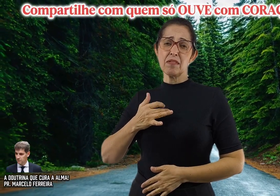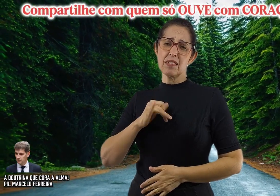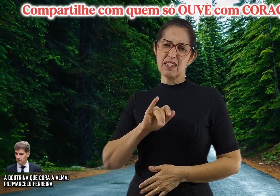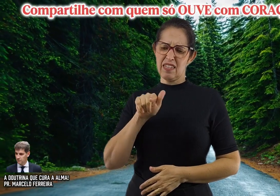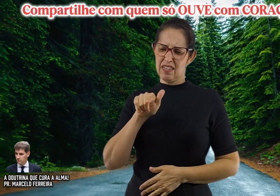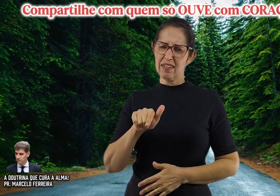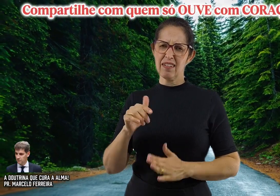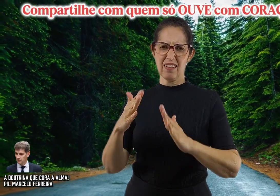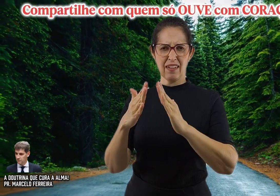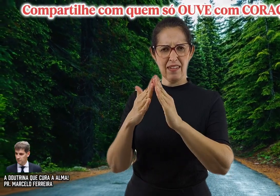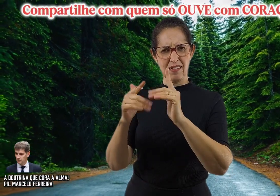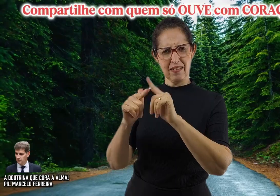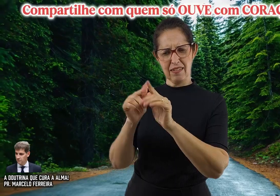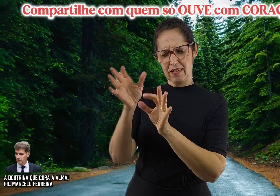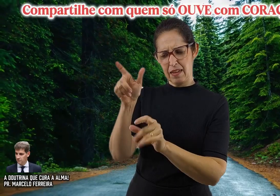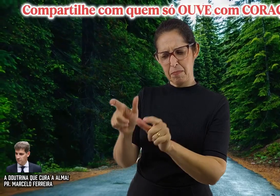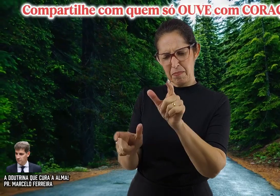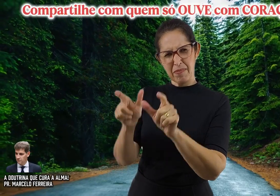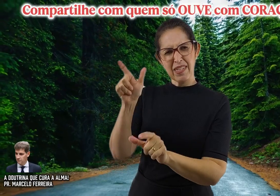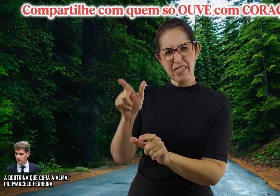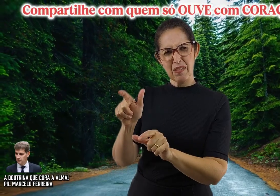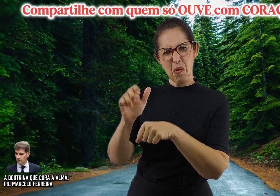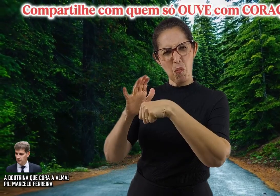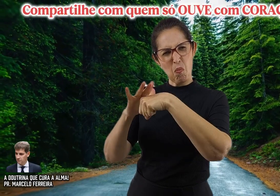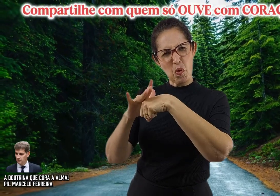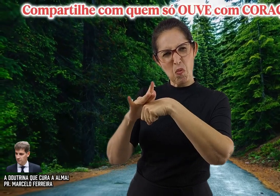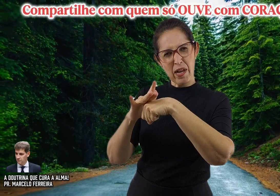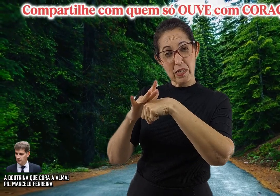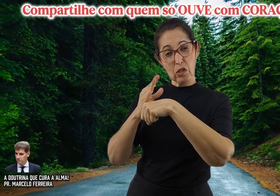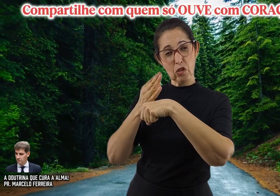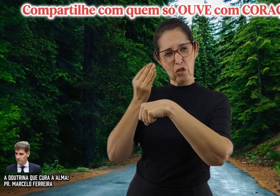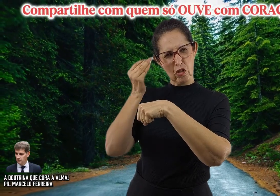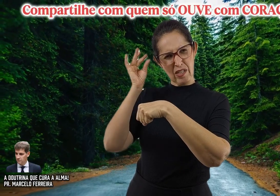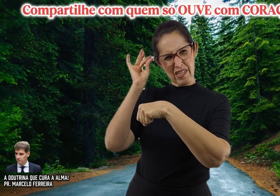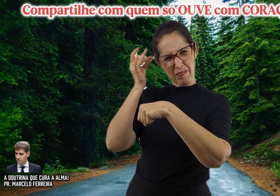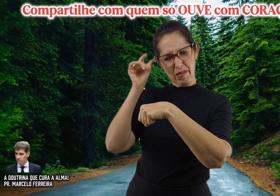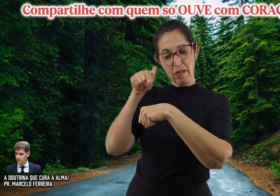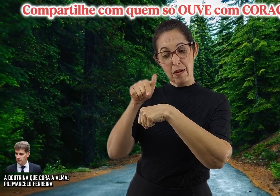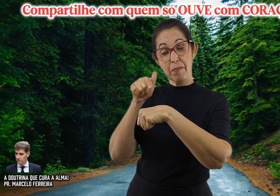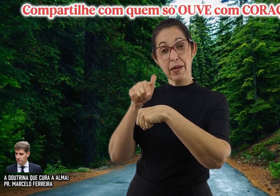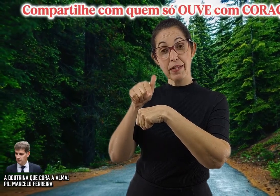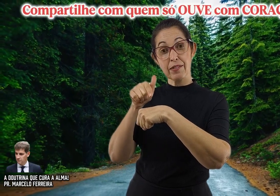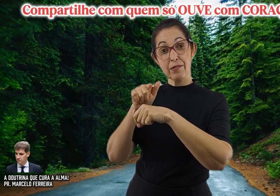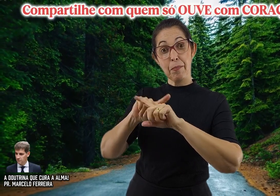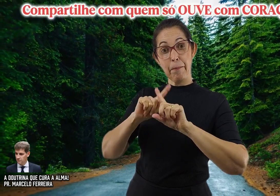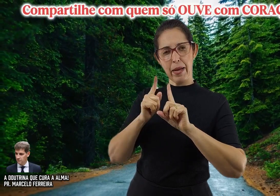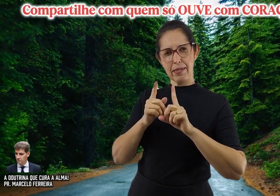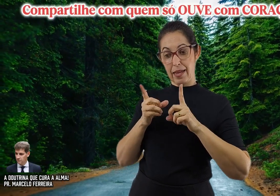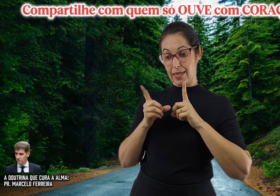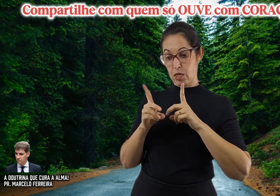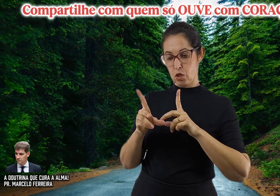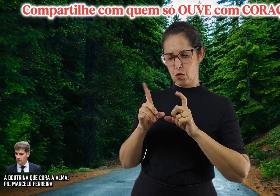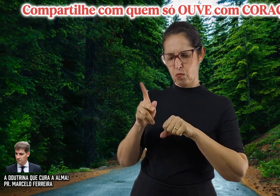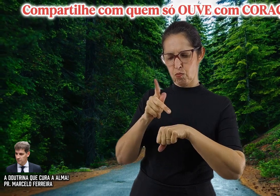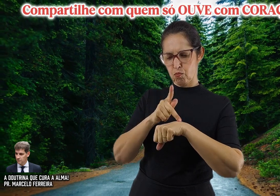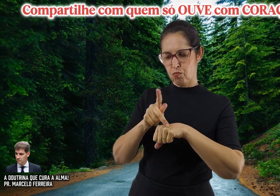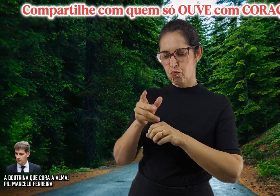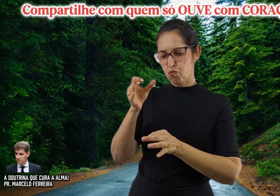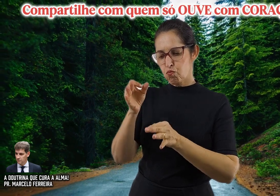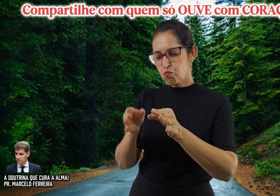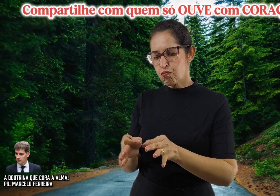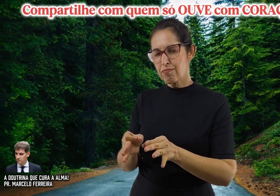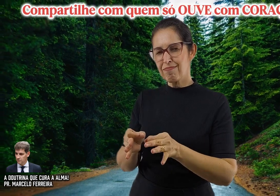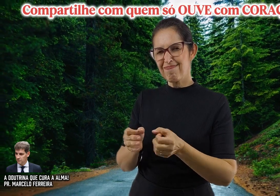igreja. Você pega uma igreja que está enferma, você deu doutrina para ela, na doutrina o Senhor cura a